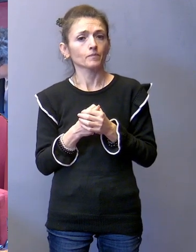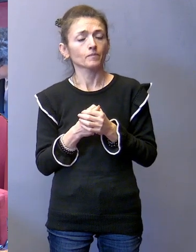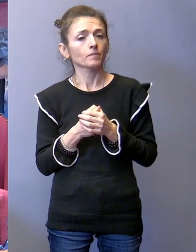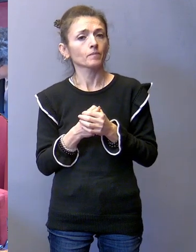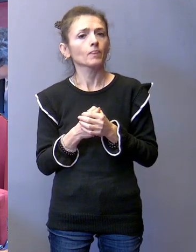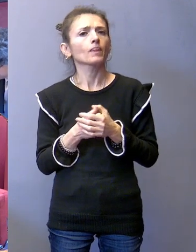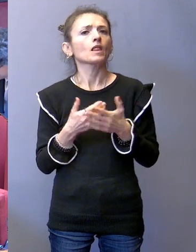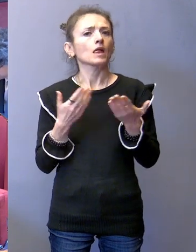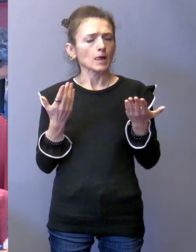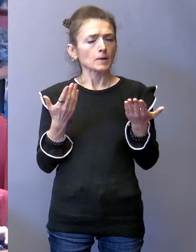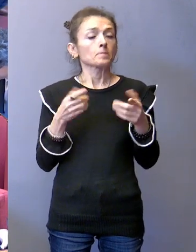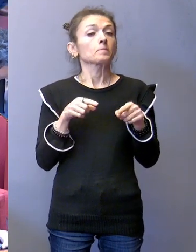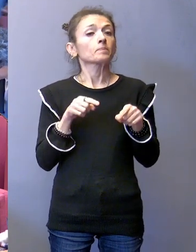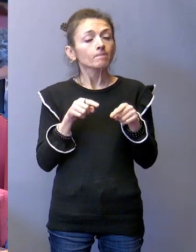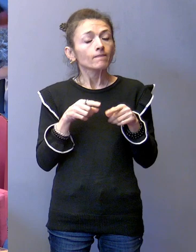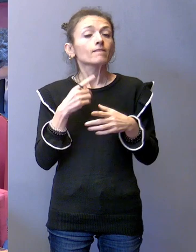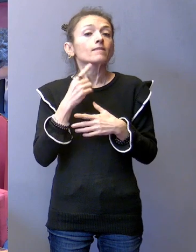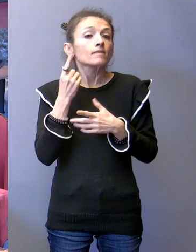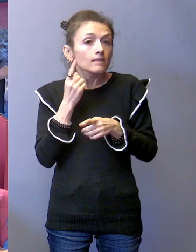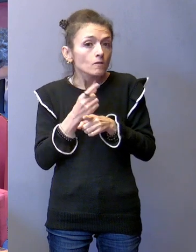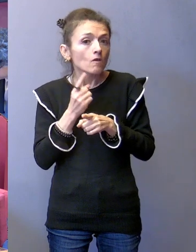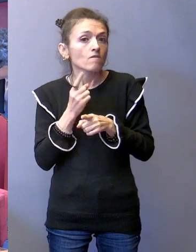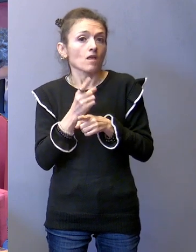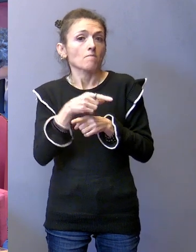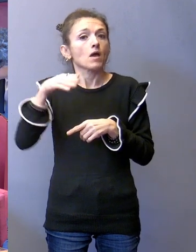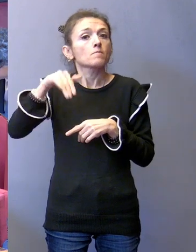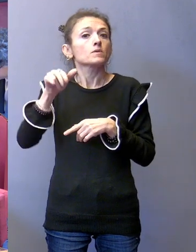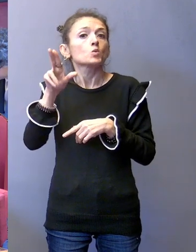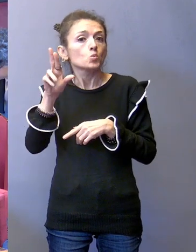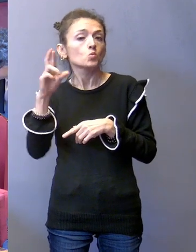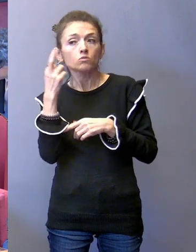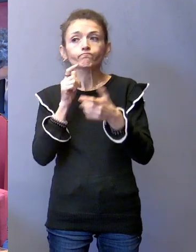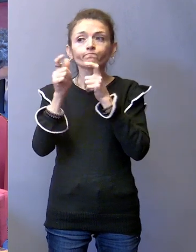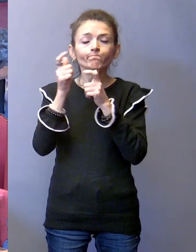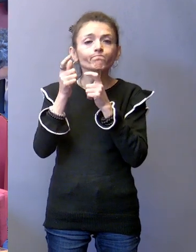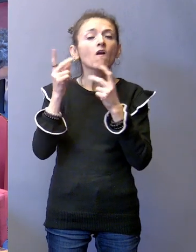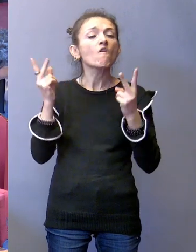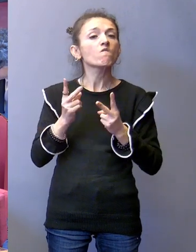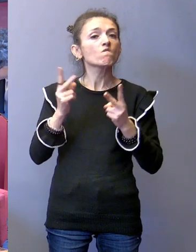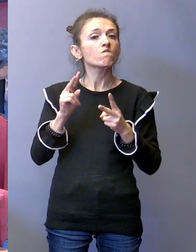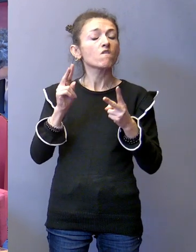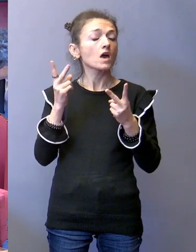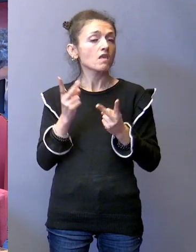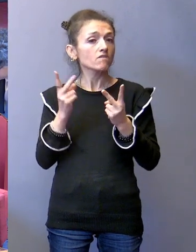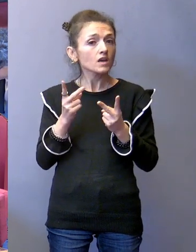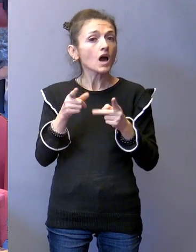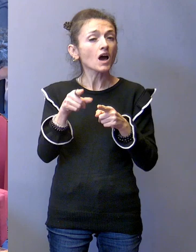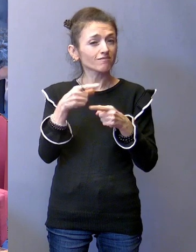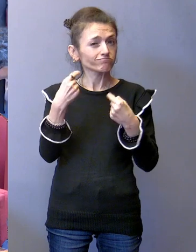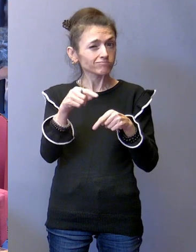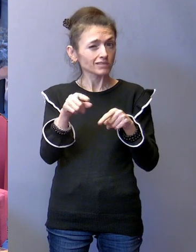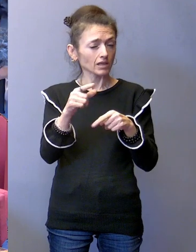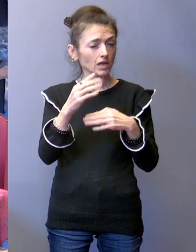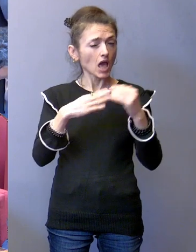è considerato questo sarebbe opportuno verificare col Miur la necessità effettiva di normare ulteriormente la materia